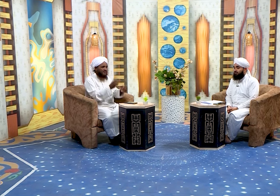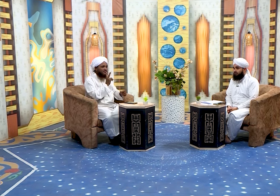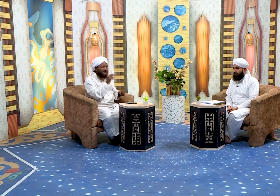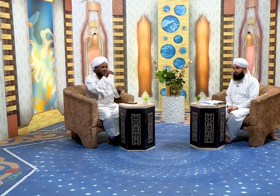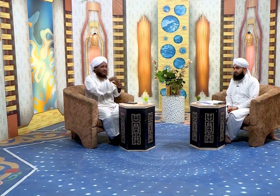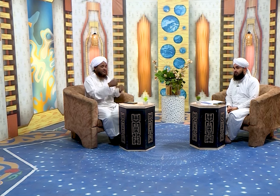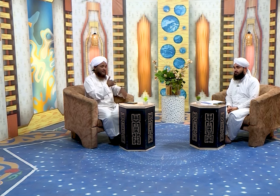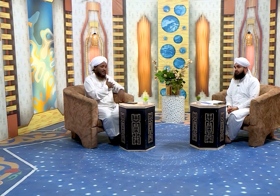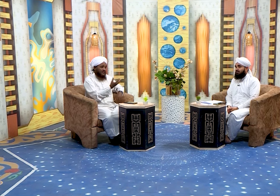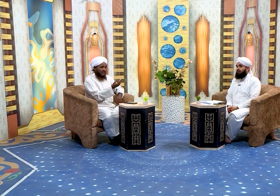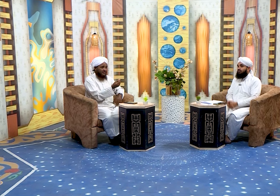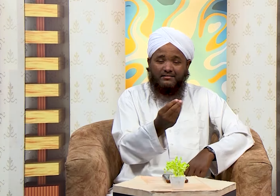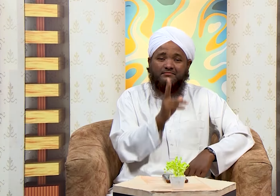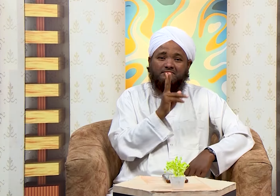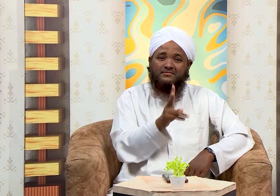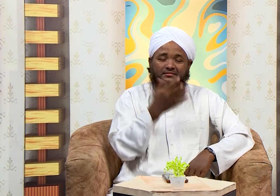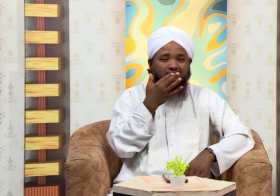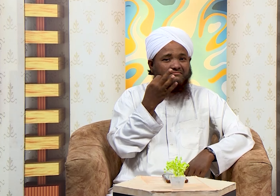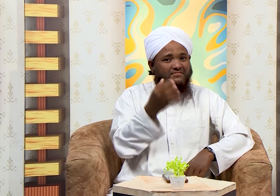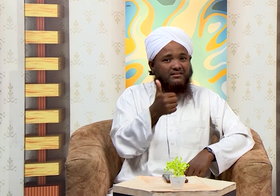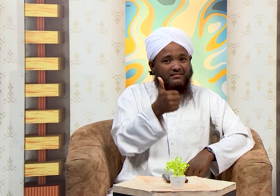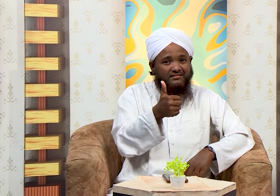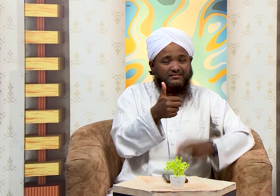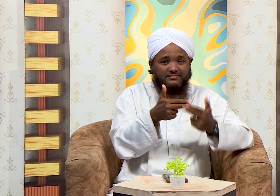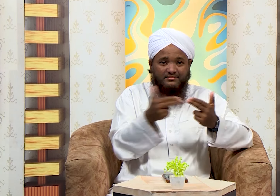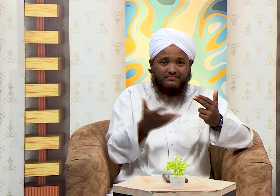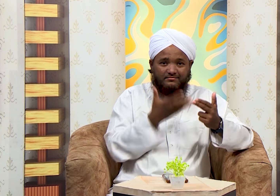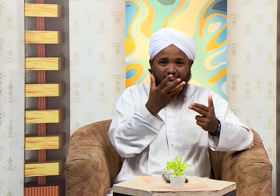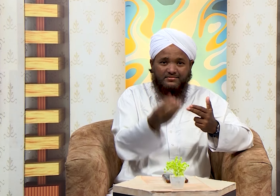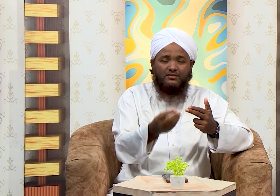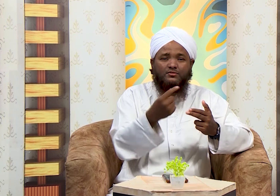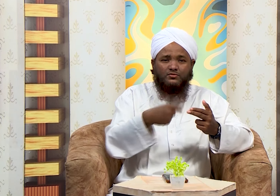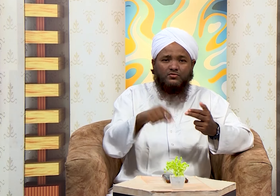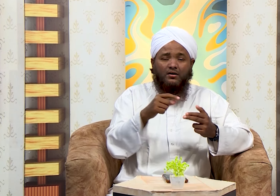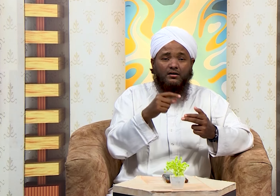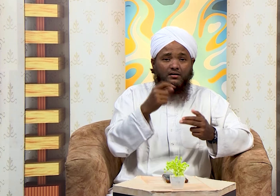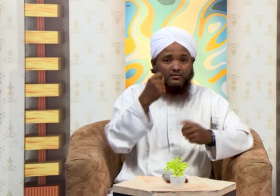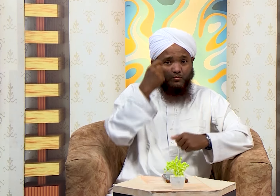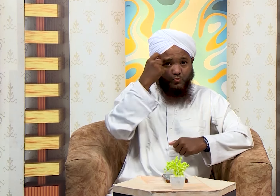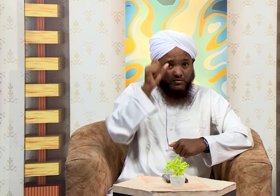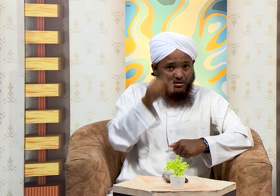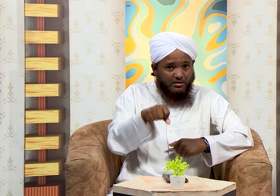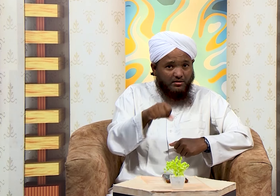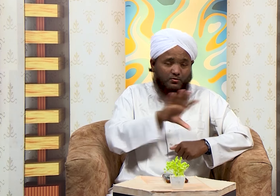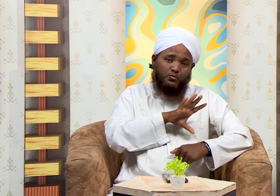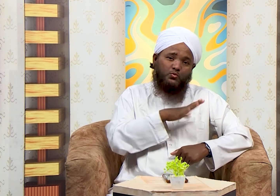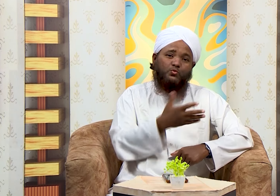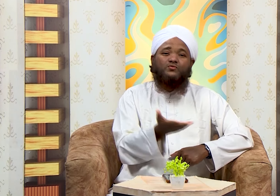ہمیں نرمی کے فضائل پتا چلے کہ نرمی سوار دیتی ہے اور اس کے مخالف جو ہے وہ سختی ہے وہ بگاڑ دیا کرتی ہے تو ہم نے اگر